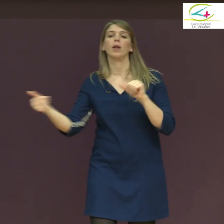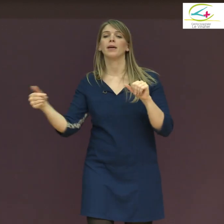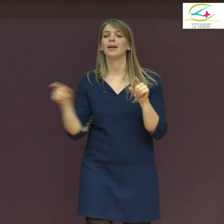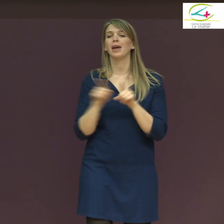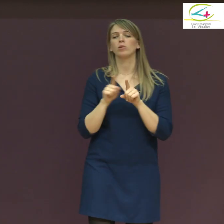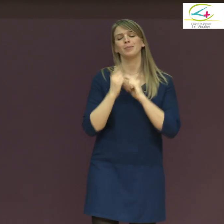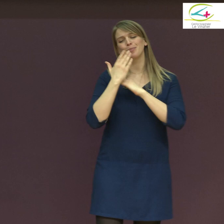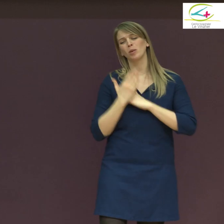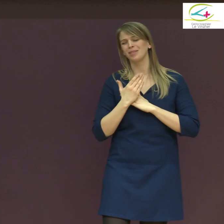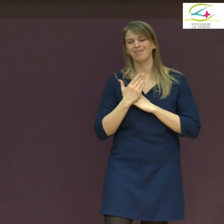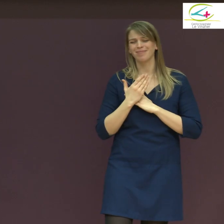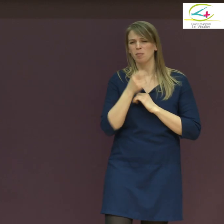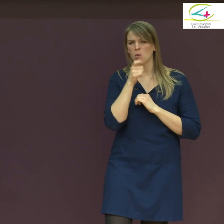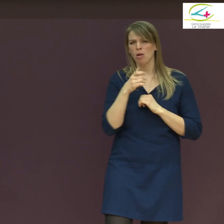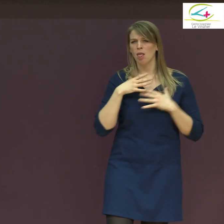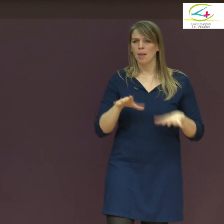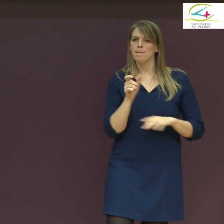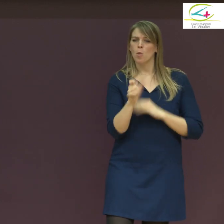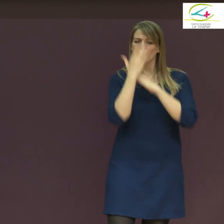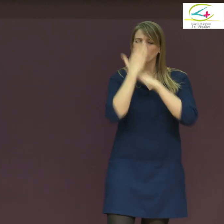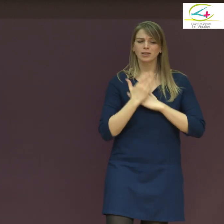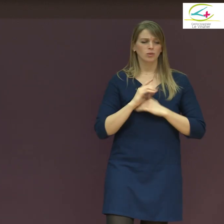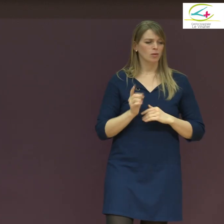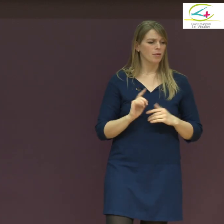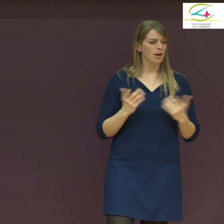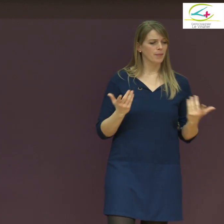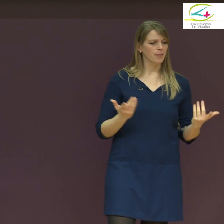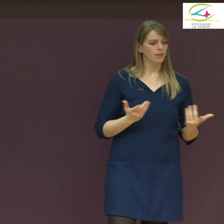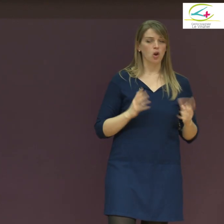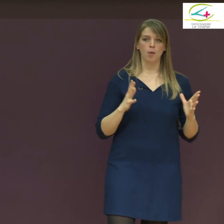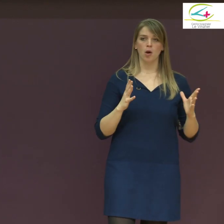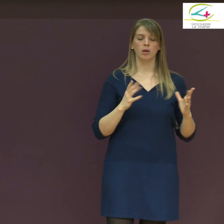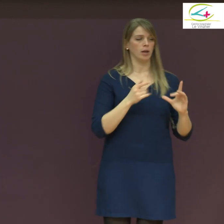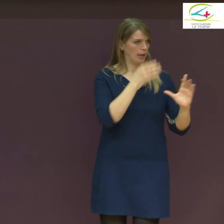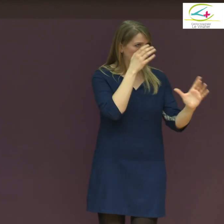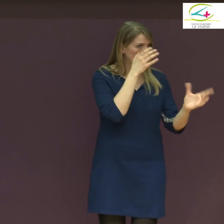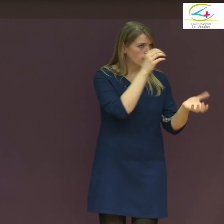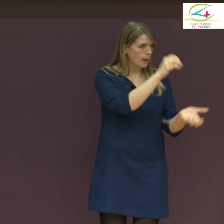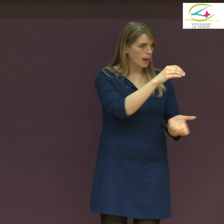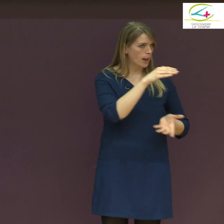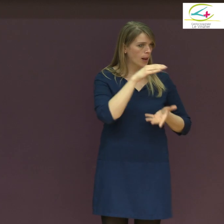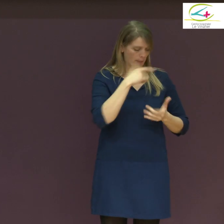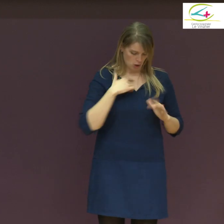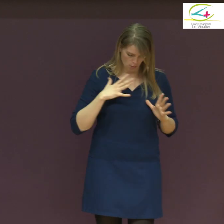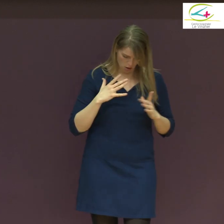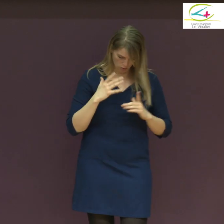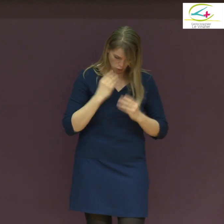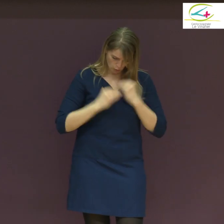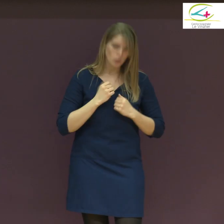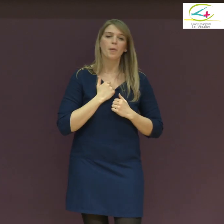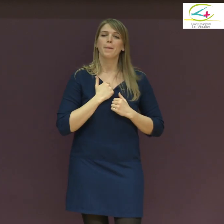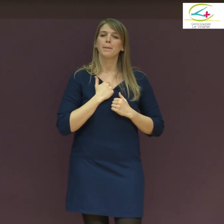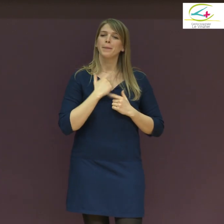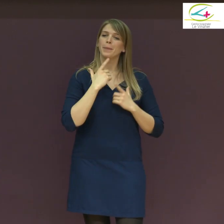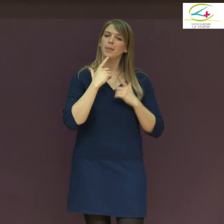protéger, pas à se faire mal, j'aimerais vraiment pas ça, mais en tous les cas, apprendre à faire attention à soi aussi. Donc c'est pour ça